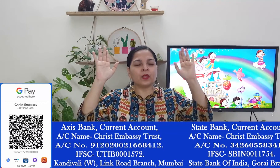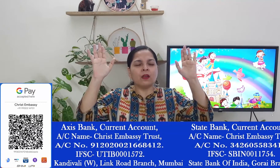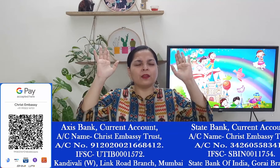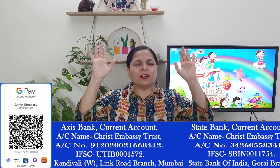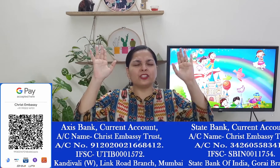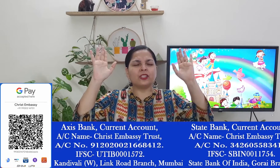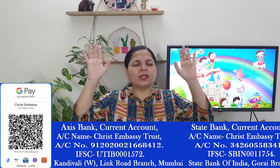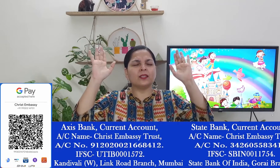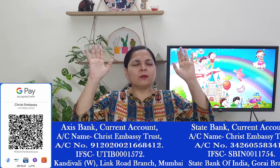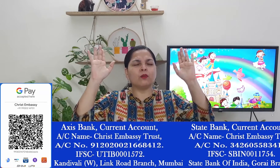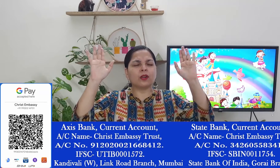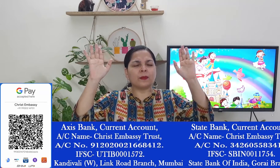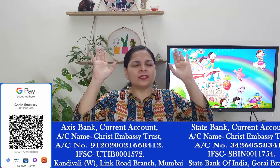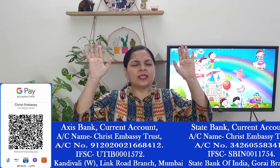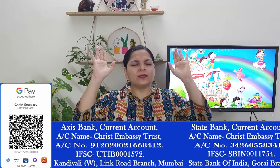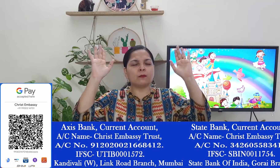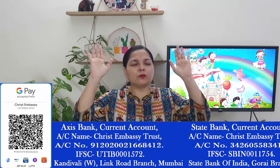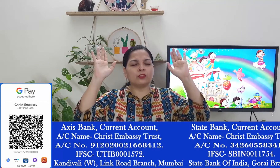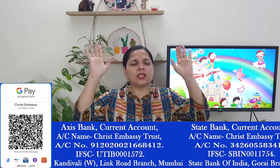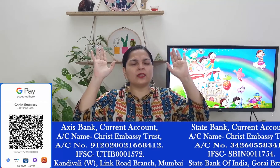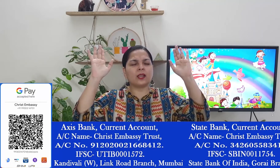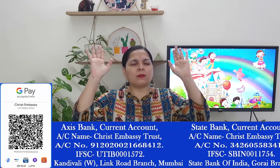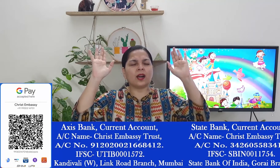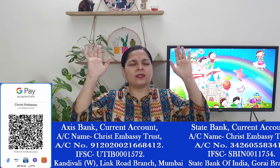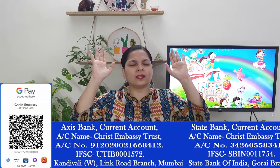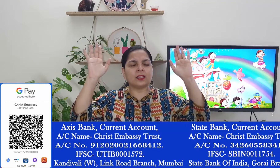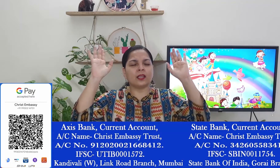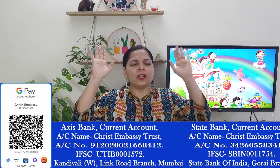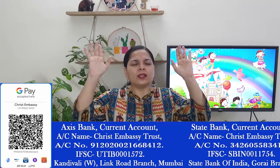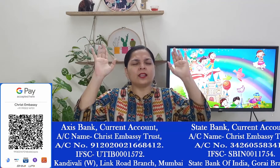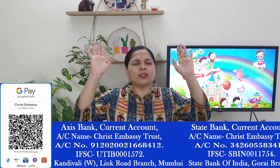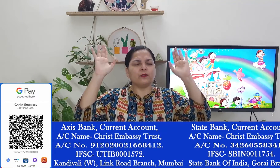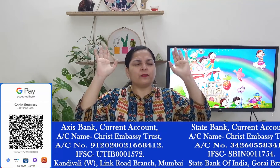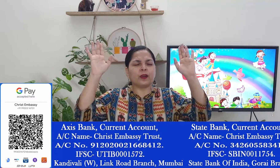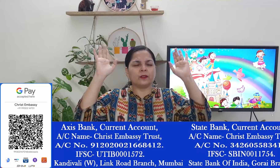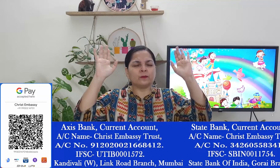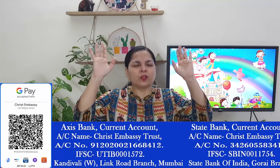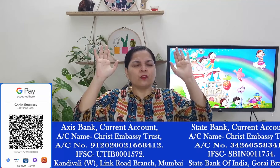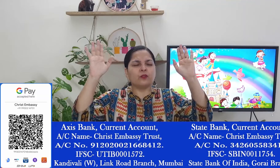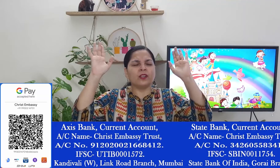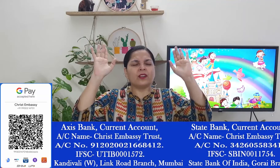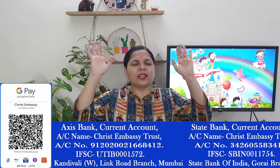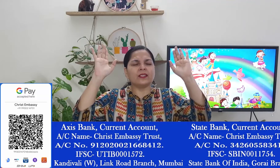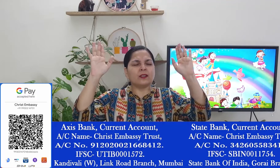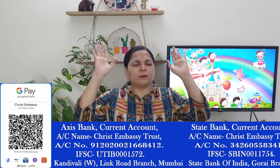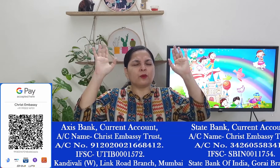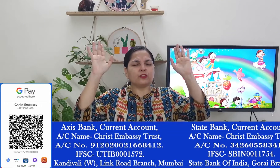தந்த கிருபைக்கும் சந்தர்ப்பத்திற்கும் நன்றி. இந்த காணிகை உங்களால் பரிசுத்தப்பட்டிருக்கிறது. எங்களுக்கு